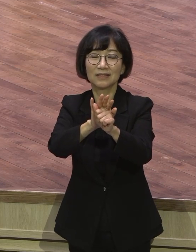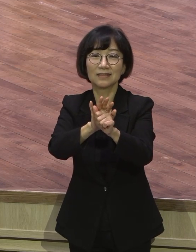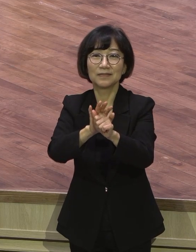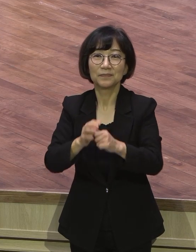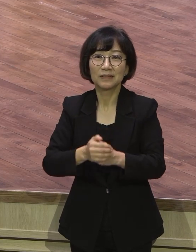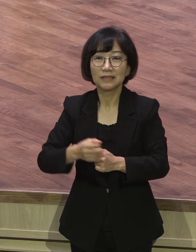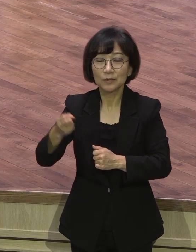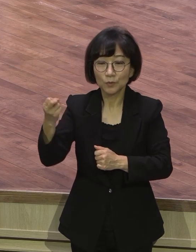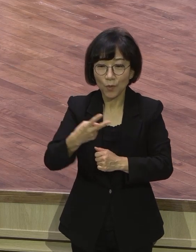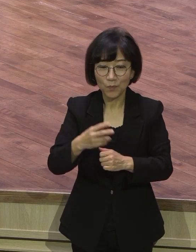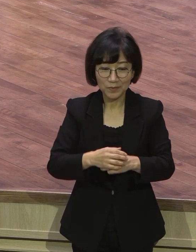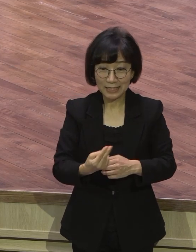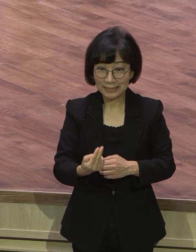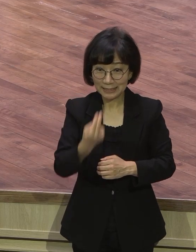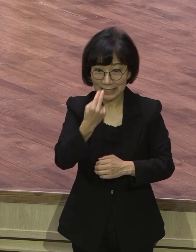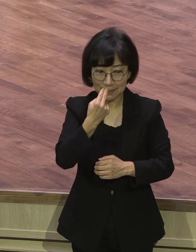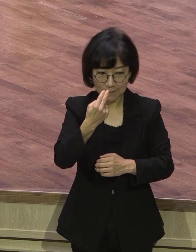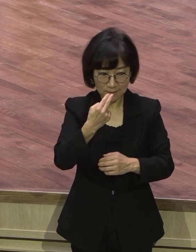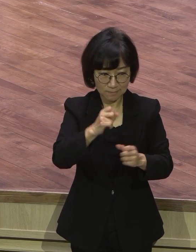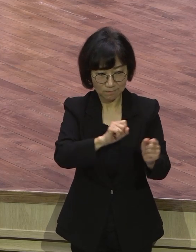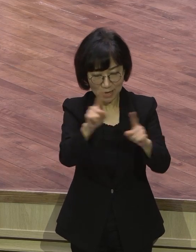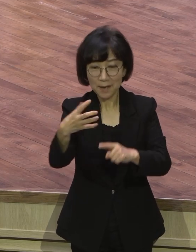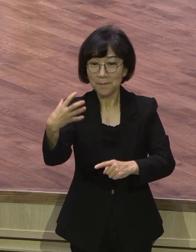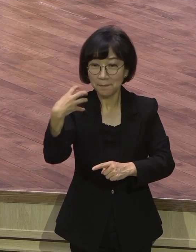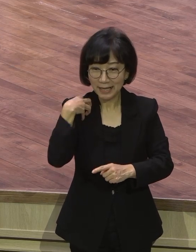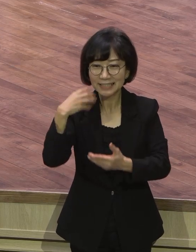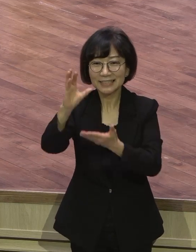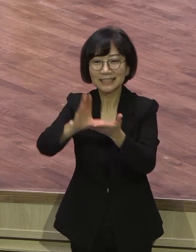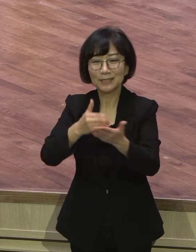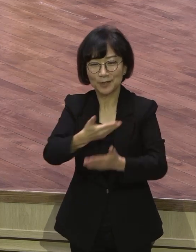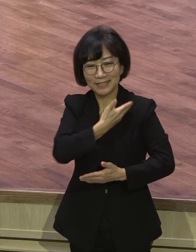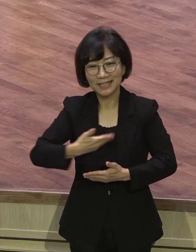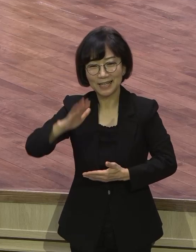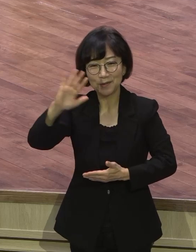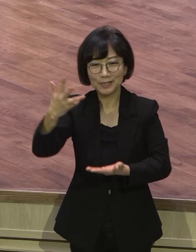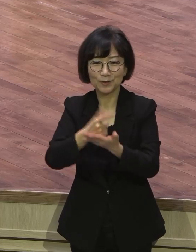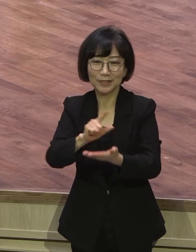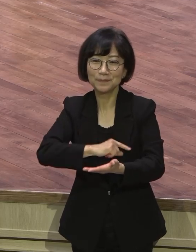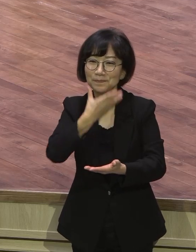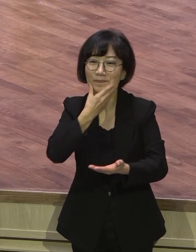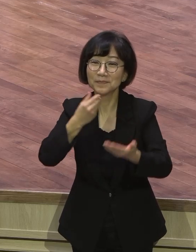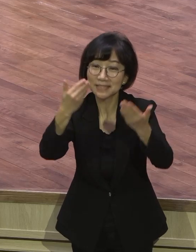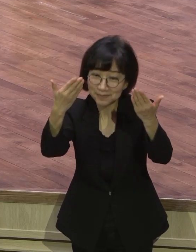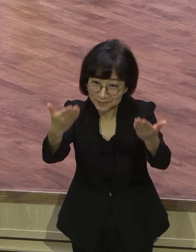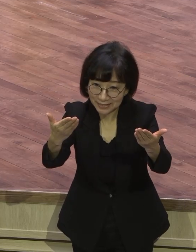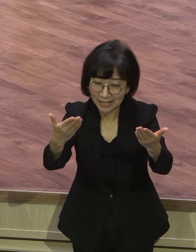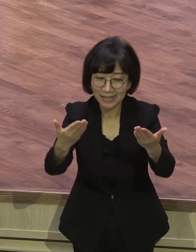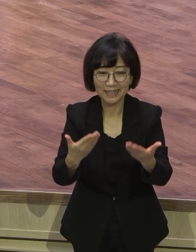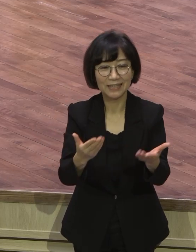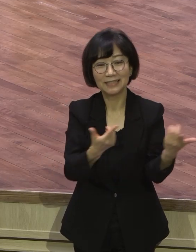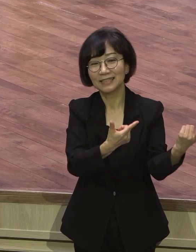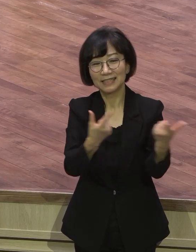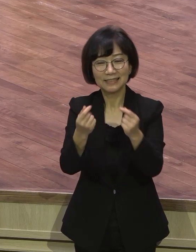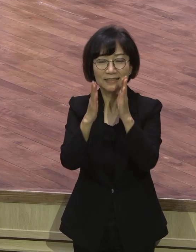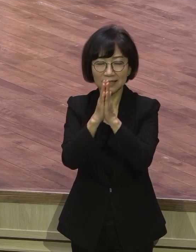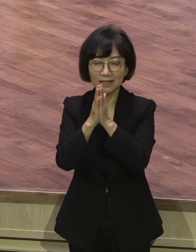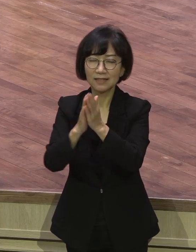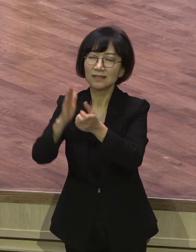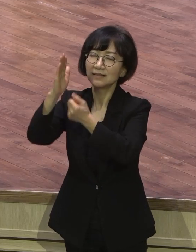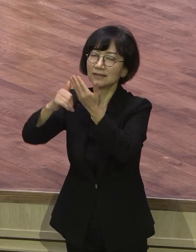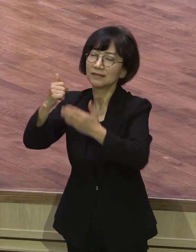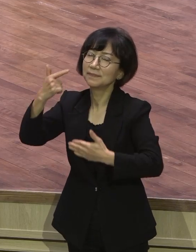생명을 살리는 그리스도의 참자들 다 되시기를 제문으로 축복합니다. 기도합시다. 아버지 하나님 영계